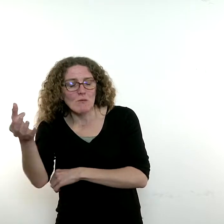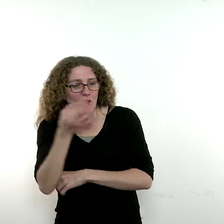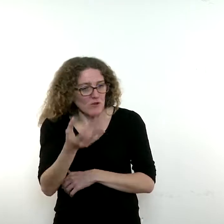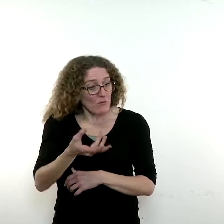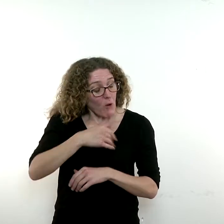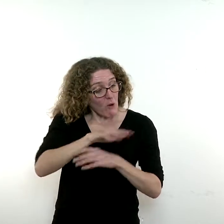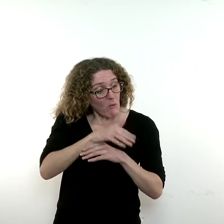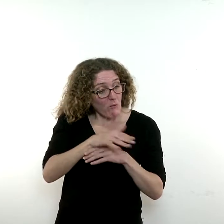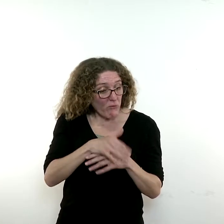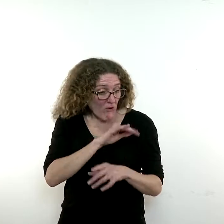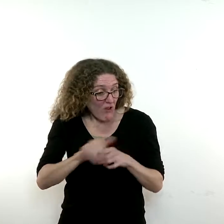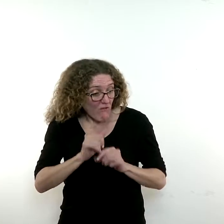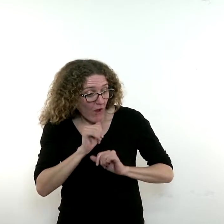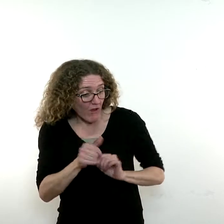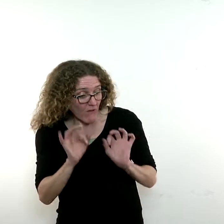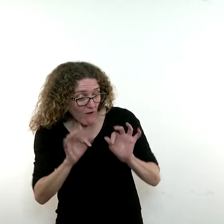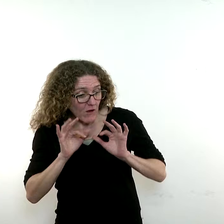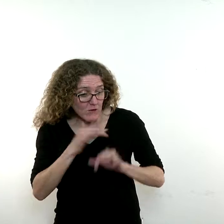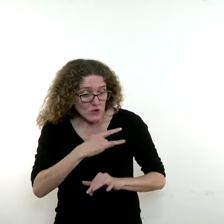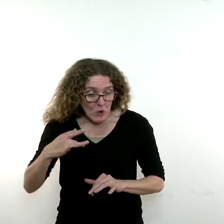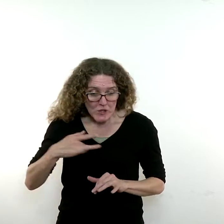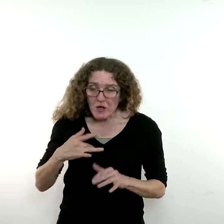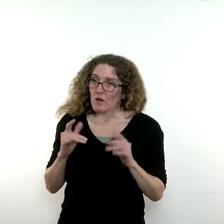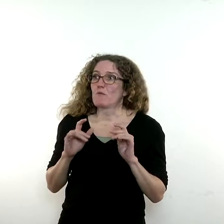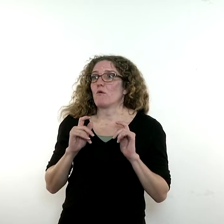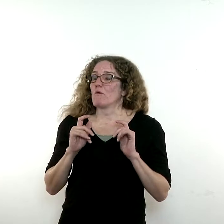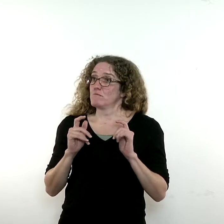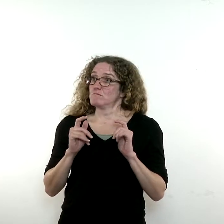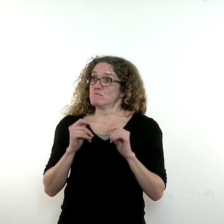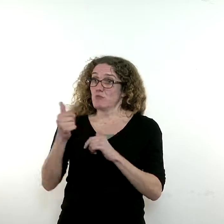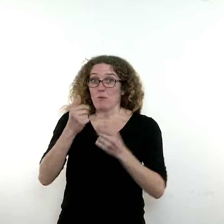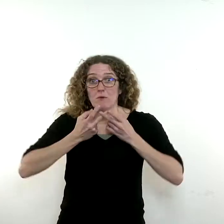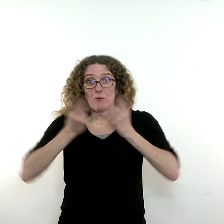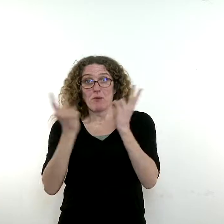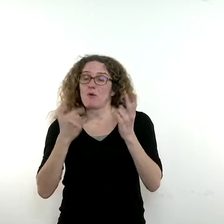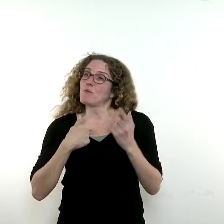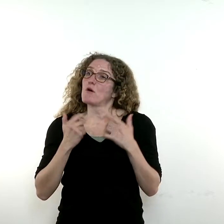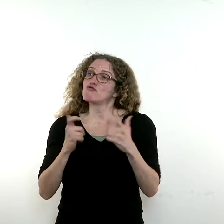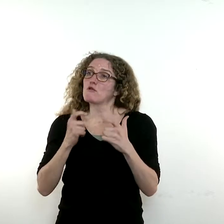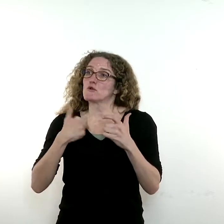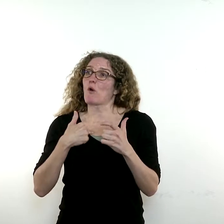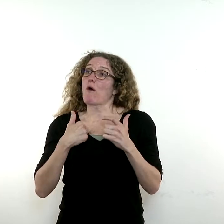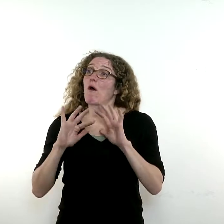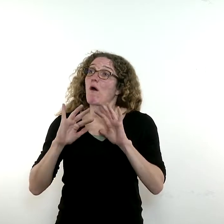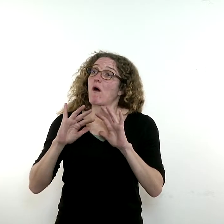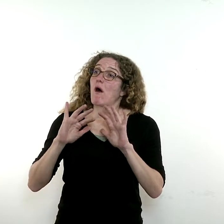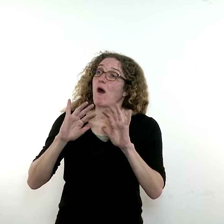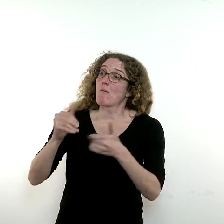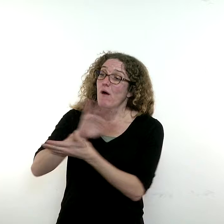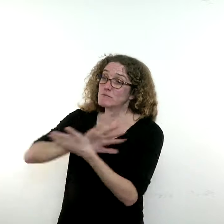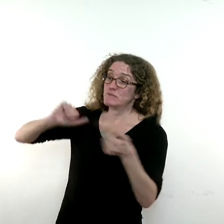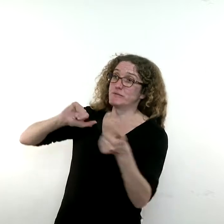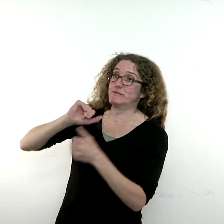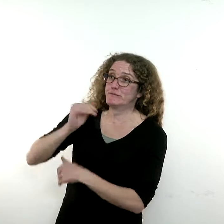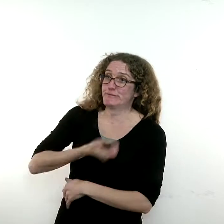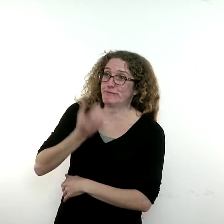de Montpellier, de la métropole. Donc, heureusement que j'ai pris la parole après, que j'ai pu rétablir la vérité. Donc, j'espère que Monsieur Delafosse a bien